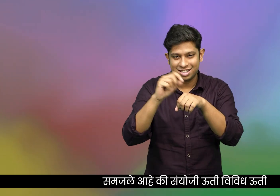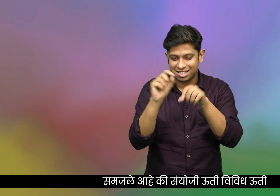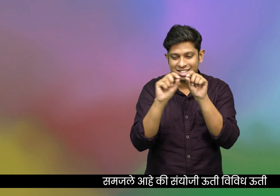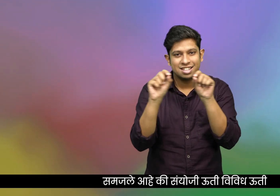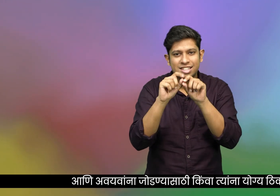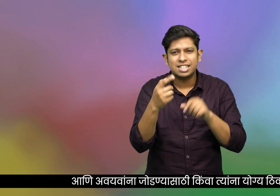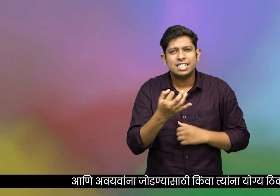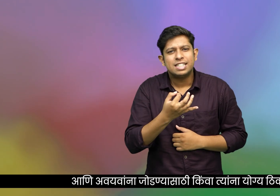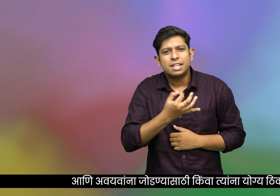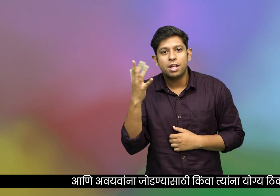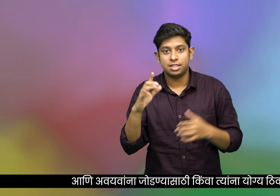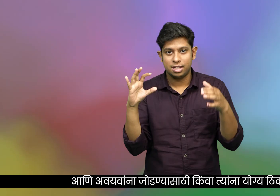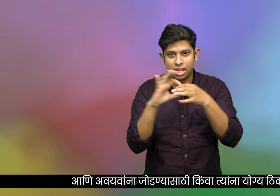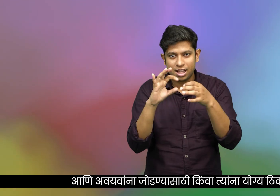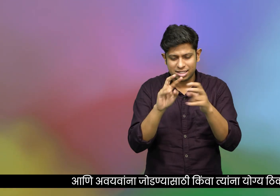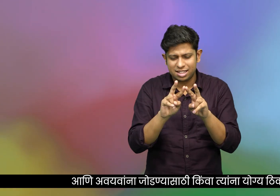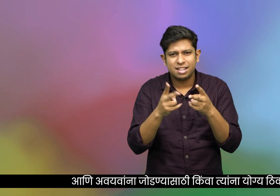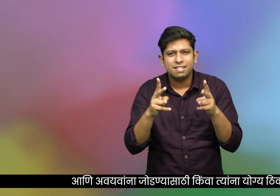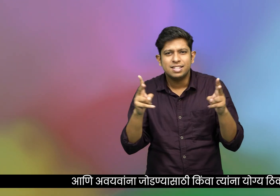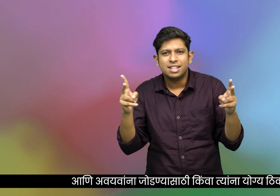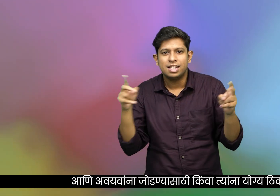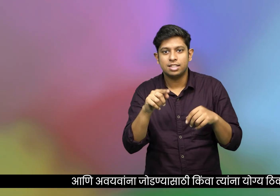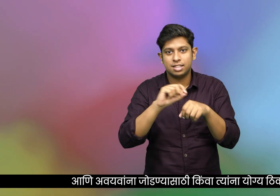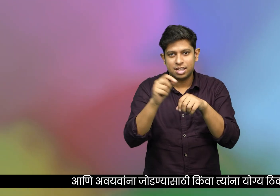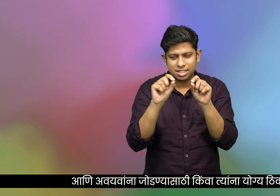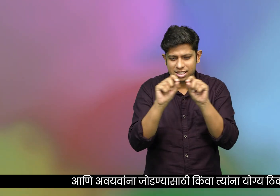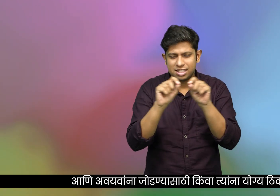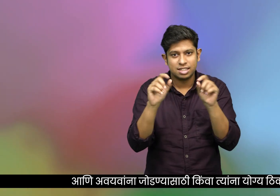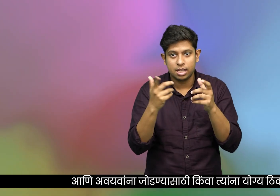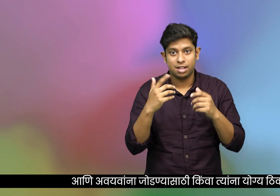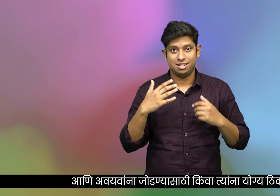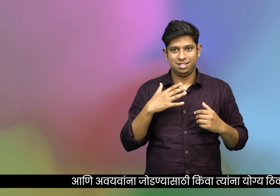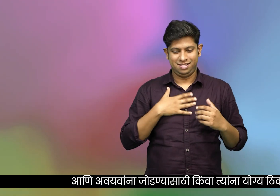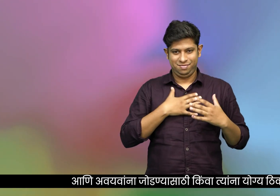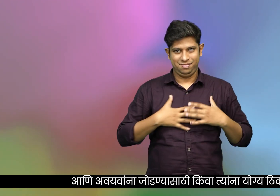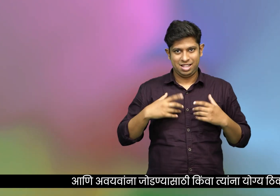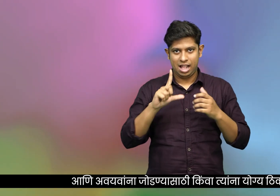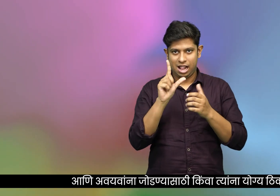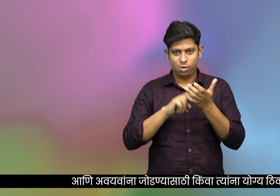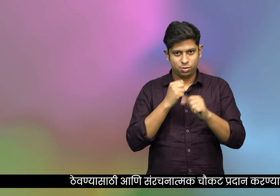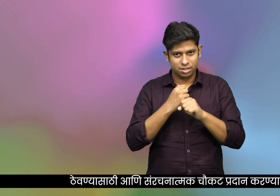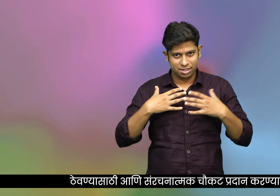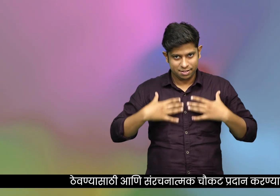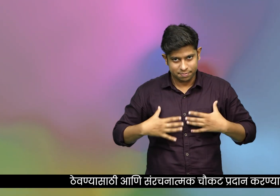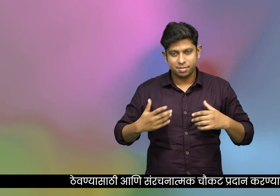ऊती विविध ऊती आणि अवयवांना जोडण्यासाठी किंवा त्यांना योग्य ठिकाणी ठेवण्यासाठी